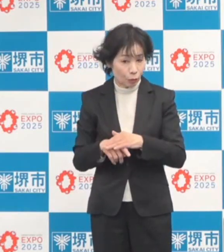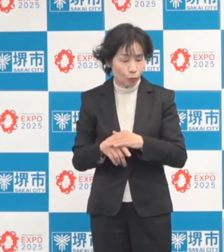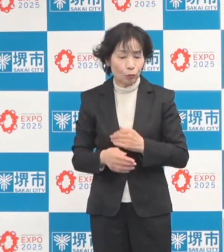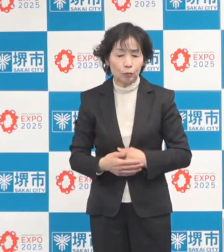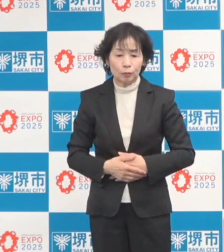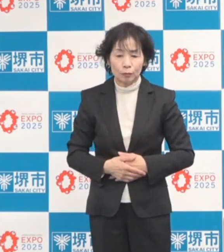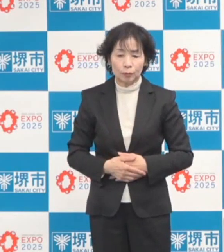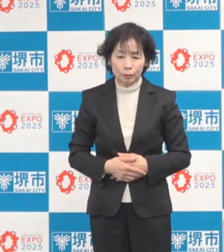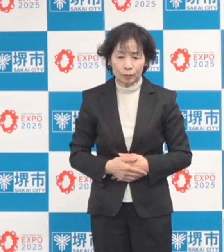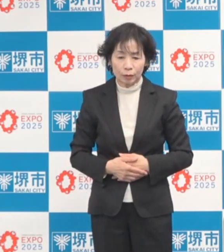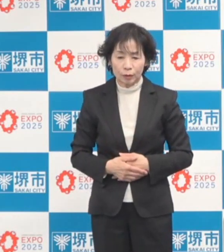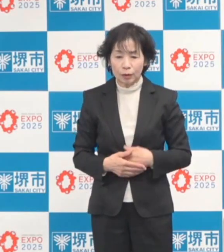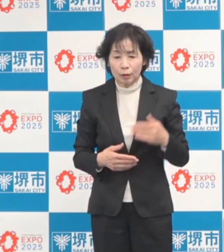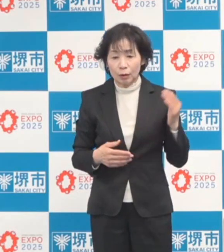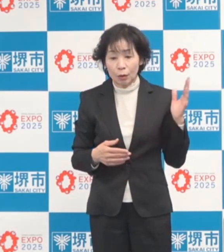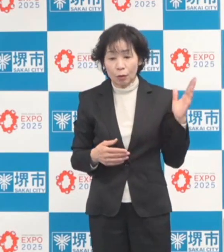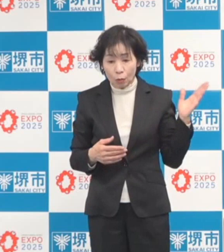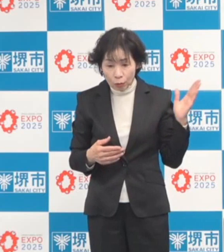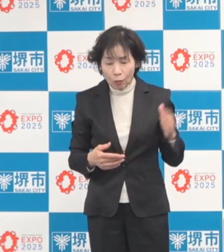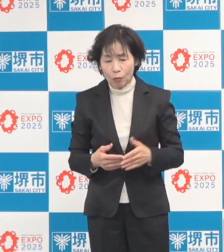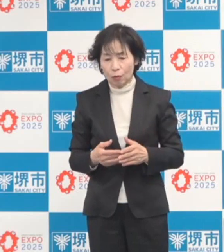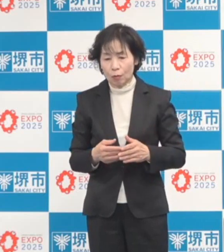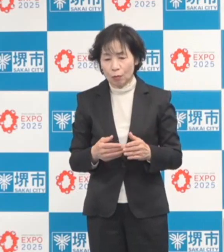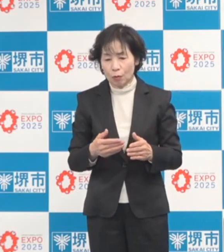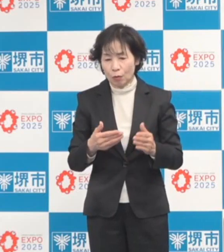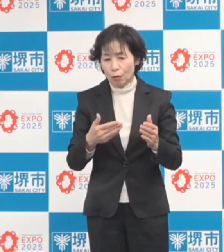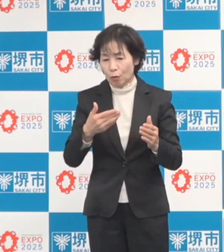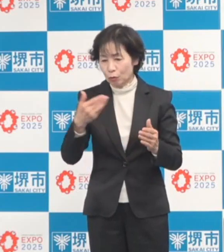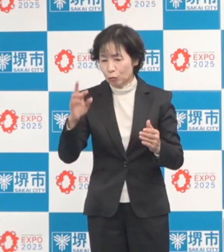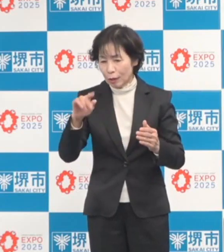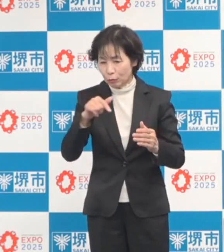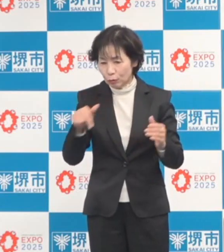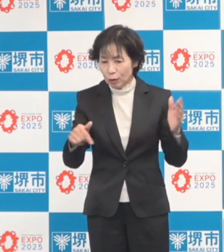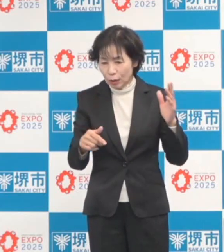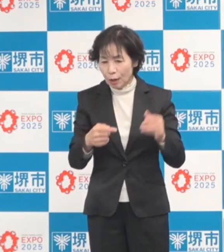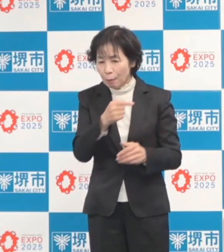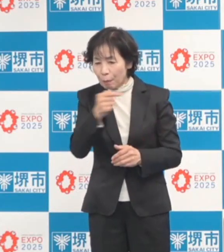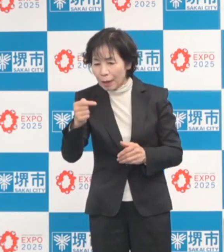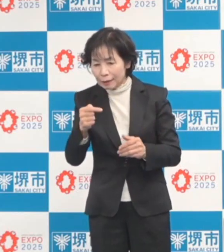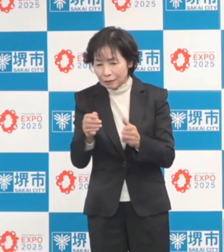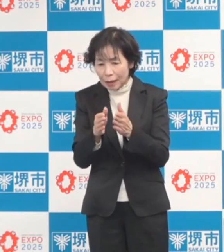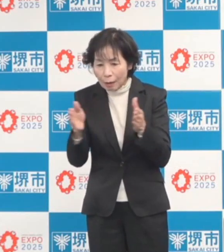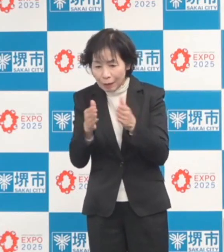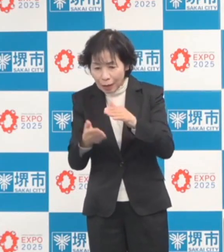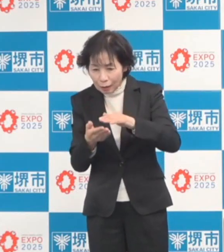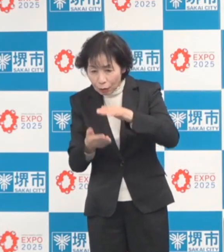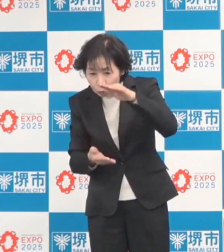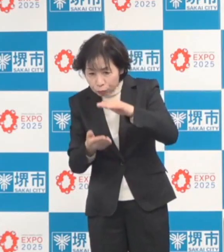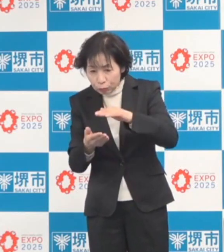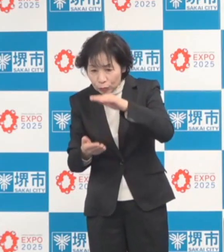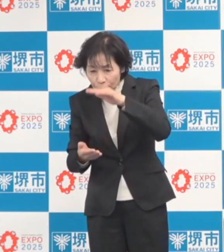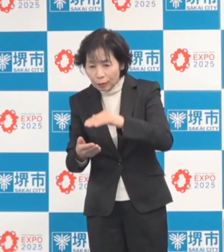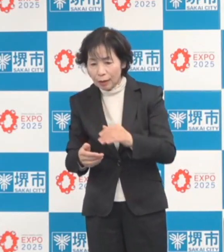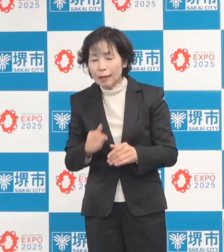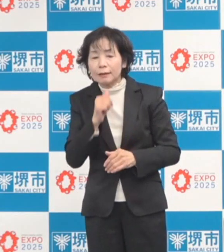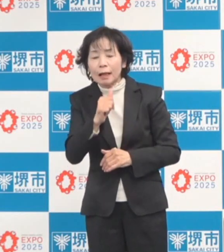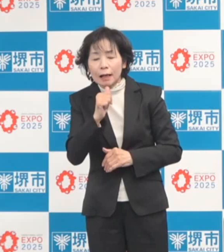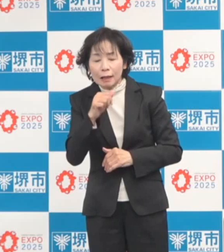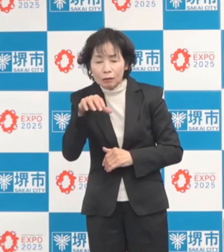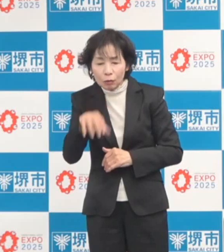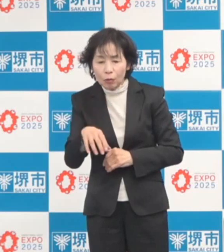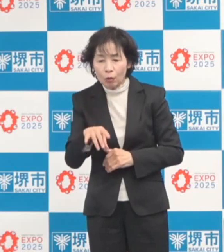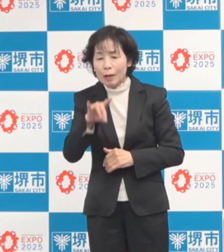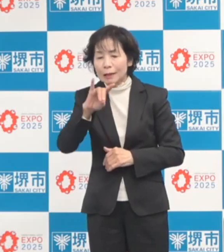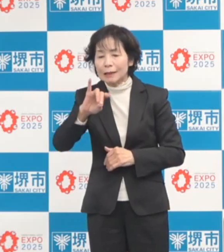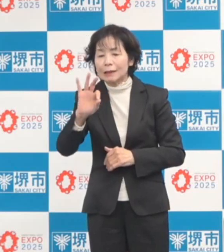はい、このマイナス幅がそれぞれの年度増えたことによって、この足らず分は基金で